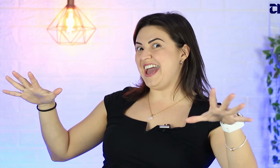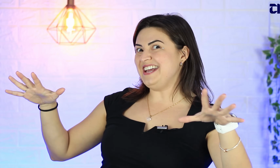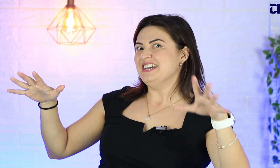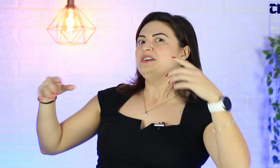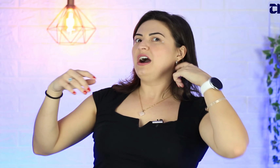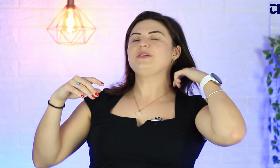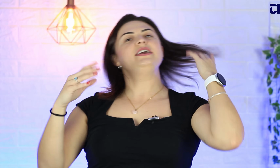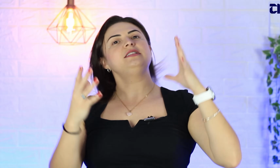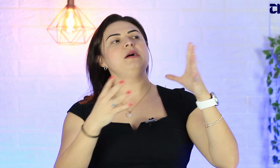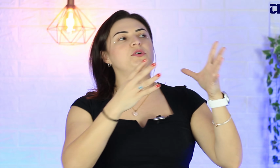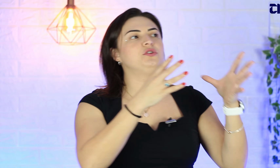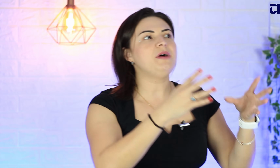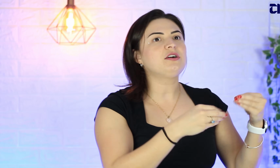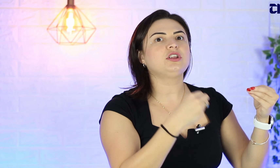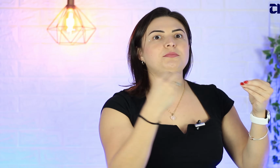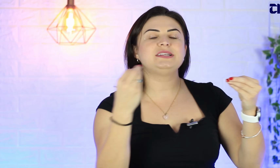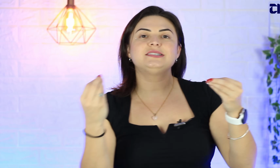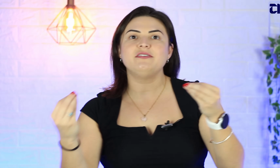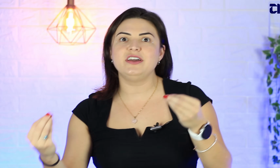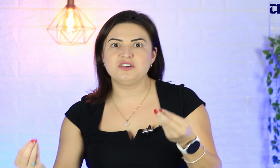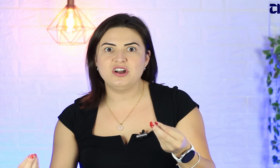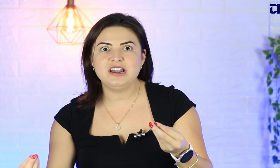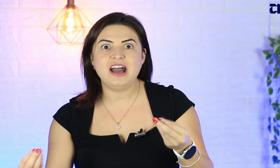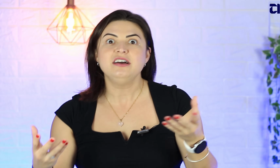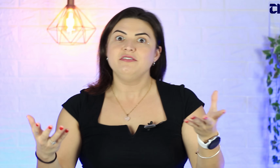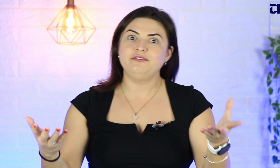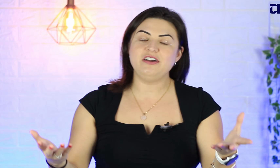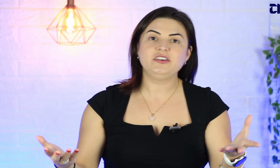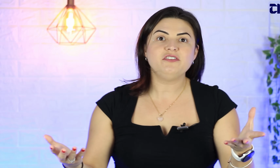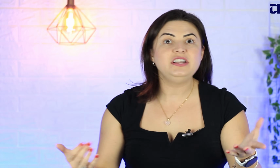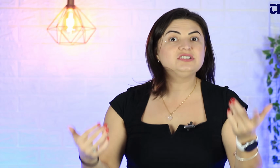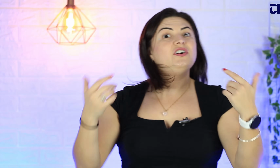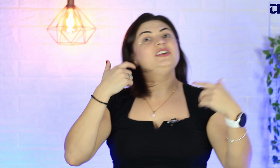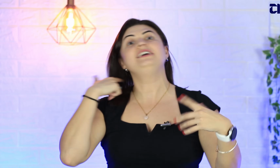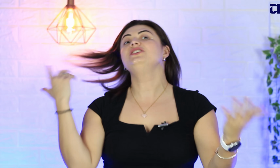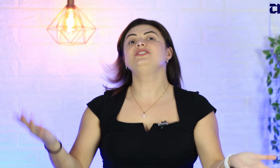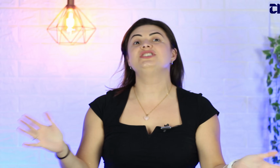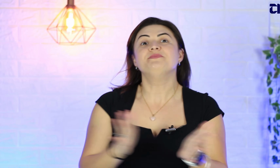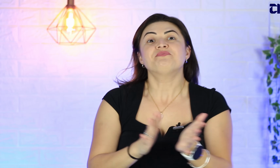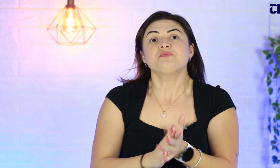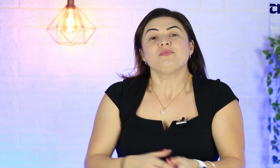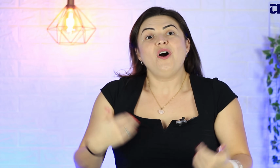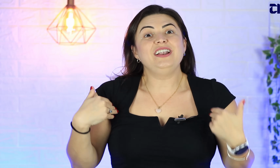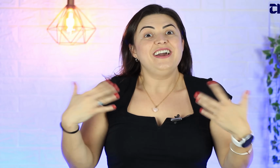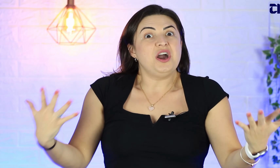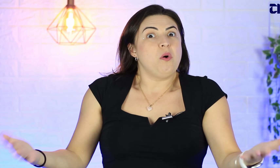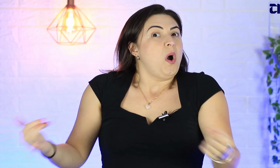Engordei. Alguém que está muito magro, que precisava engordar, vai ficar feliz e vai falar, gente, olha eu.